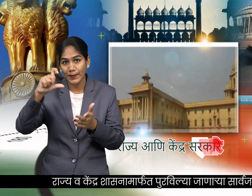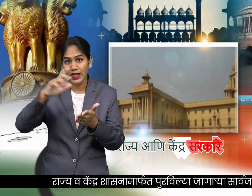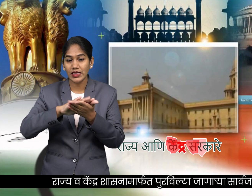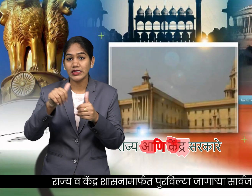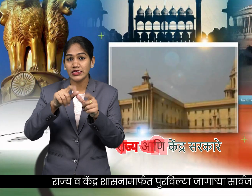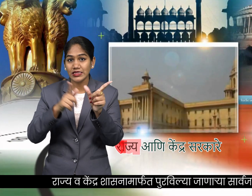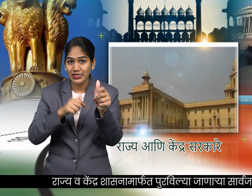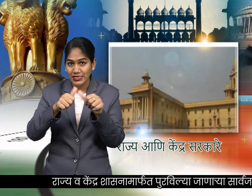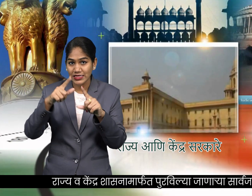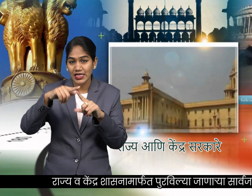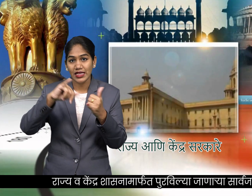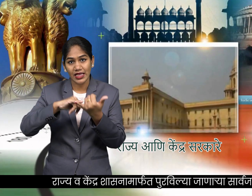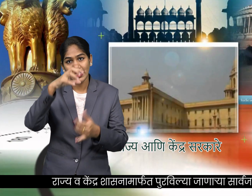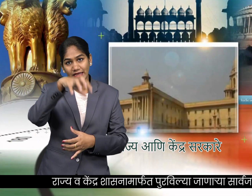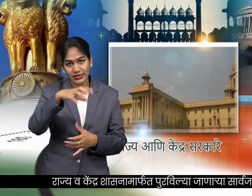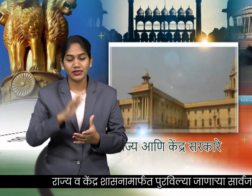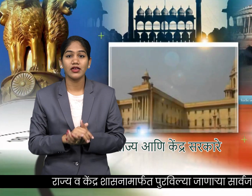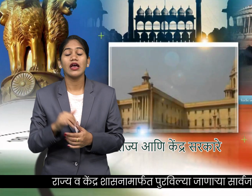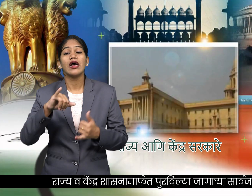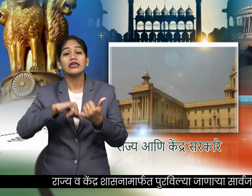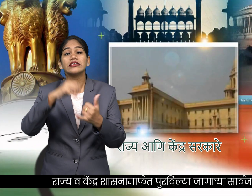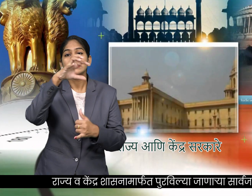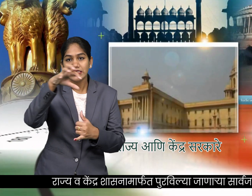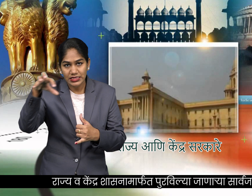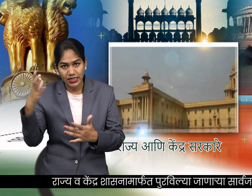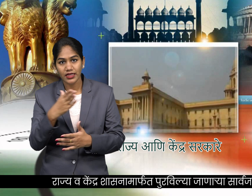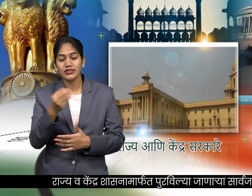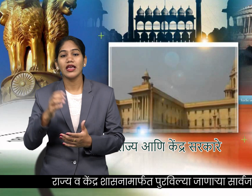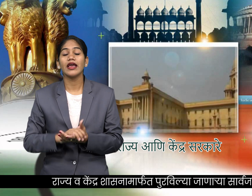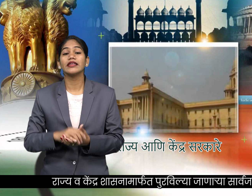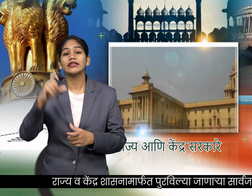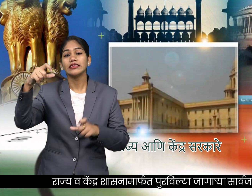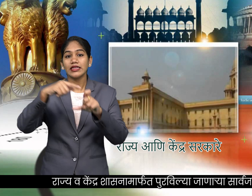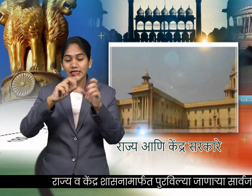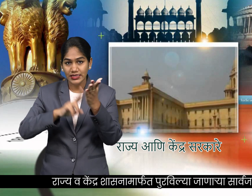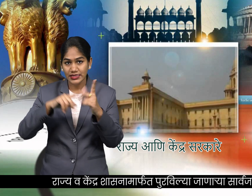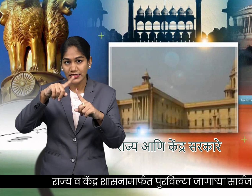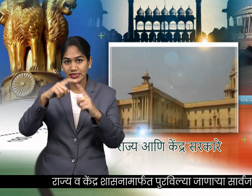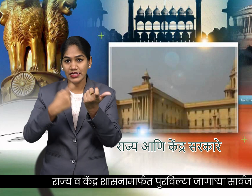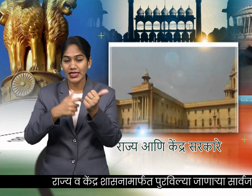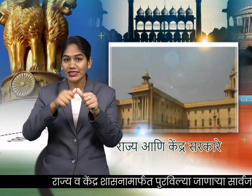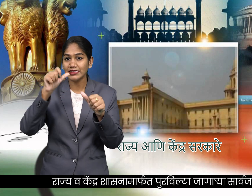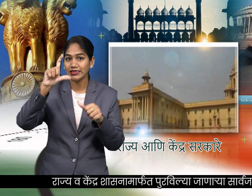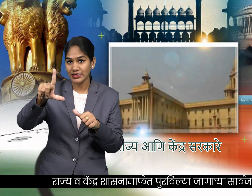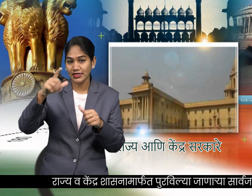राज्य व केंद्र शासनामार्फत पुरवल्या जाणाऱ्या सार्वजनिक सेवा.